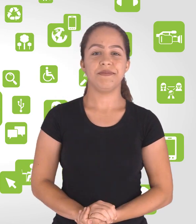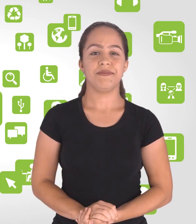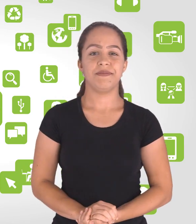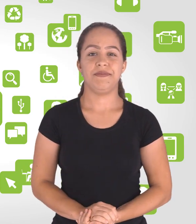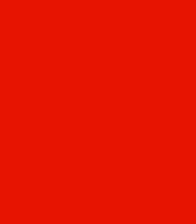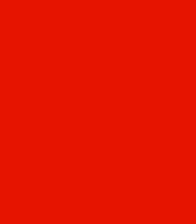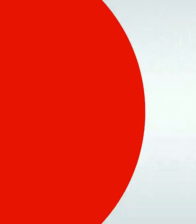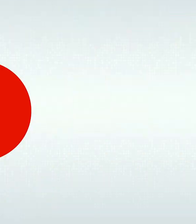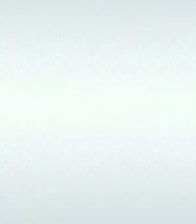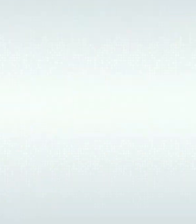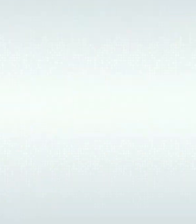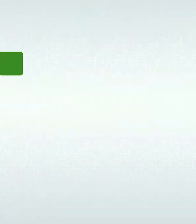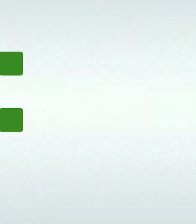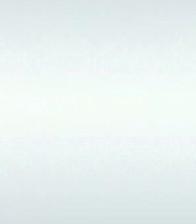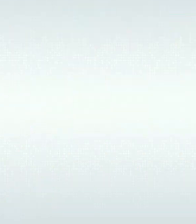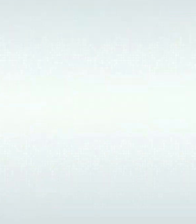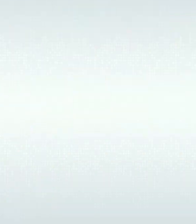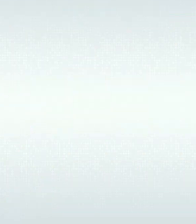Tchau!